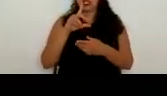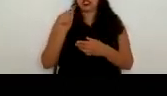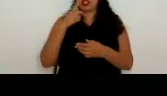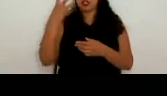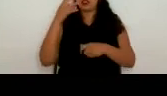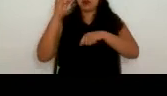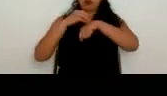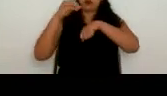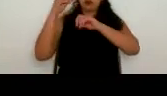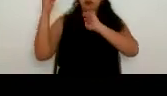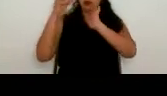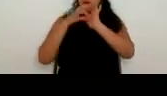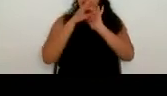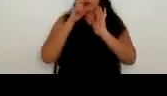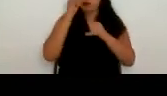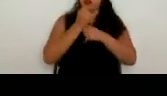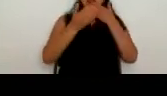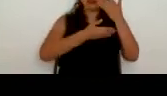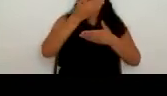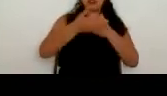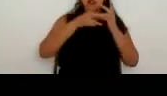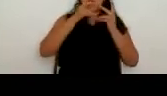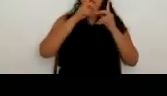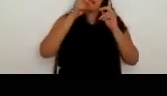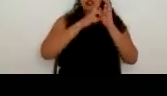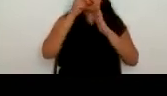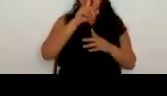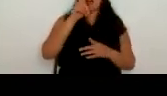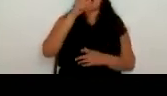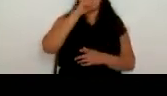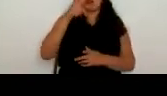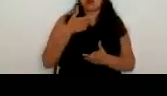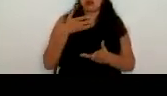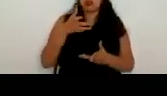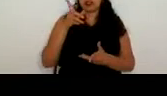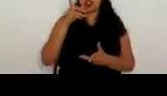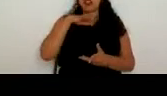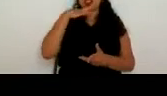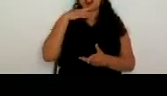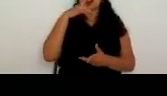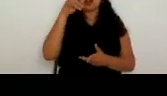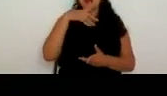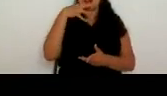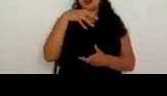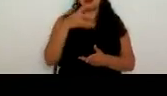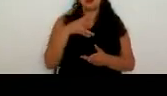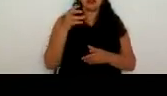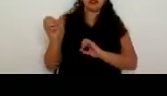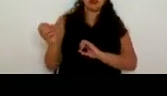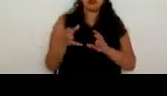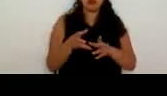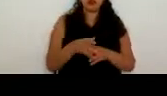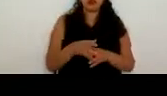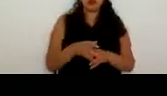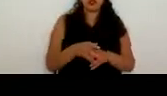también esté ahí consideramos agua luz drenaje teléfono y si tiene de 0 a 10 puntos